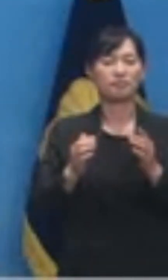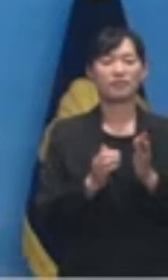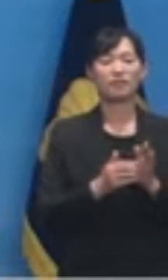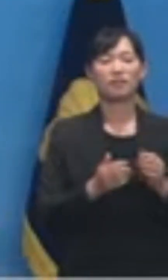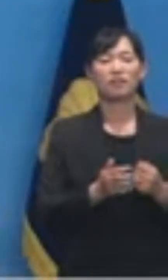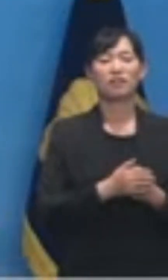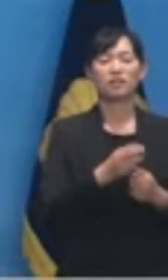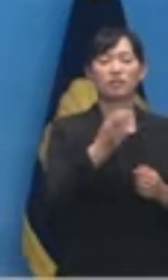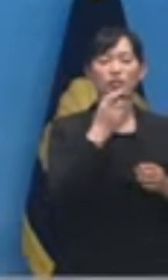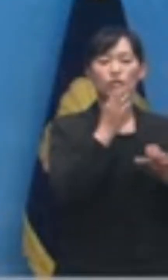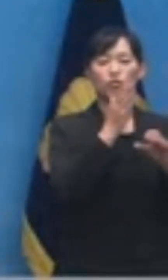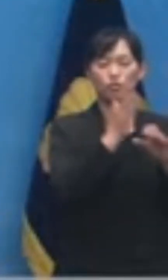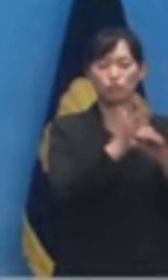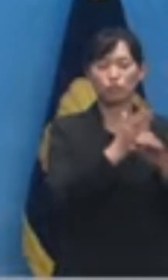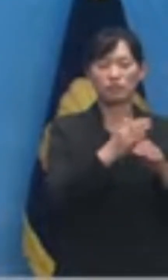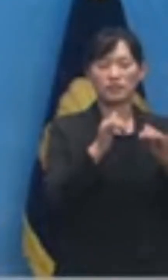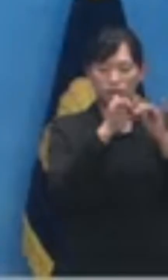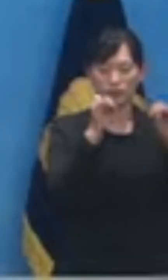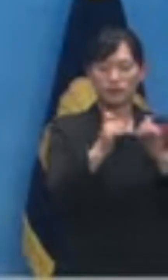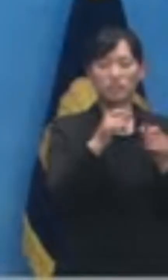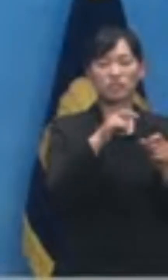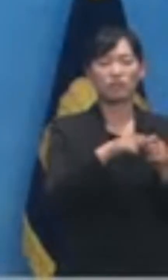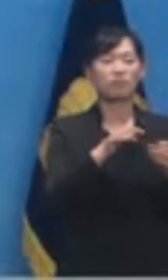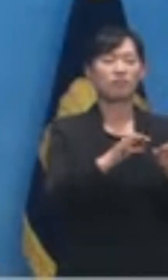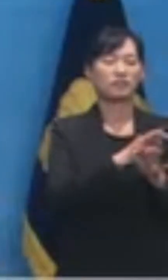최병인 서울시 중부 사회적경제센터장 모셨습니다.